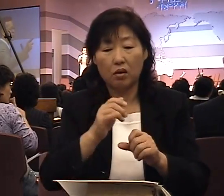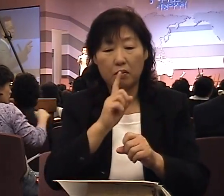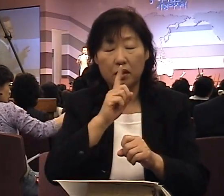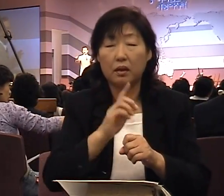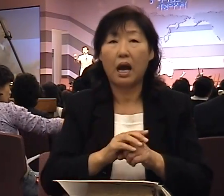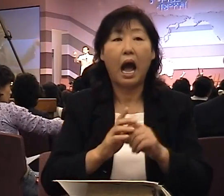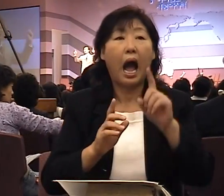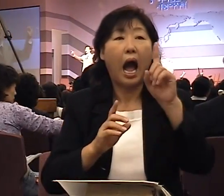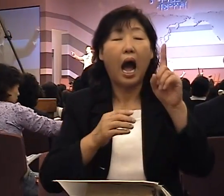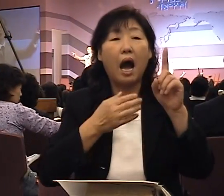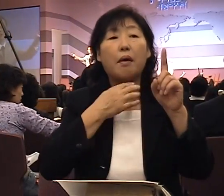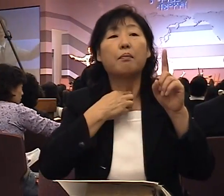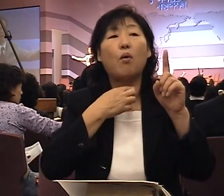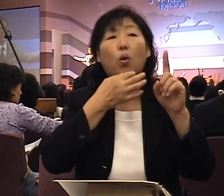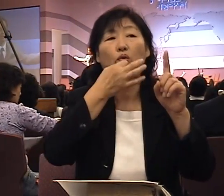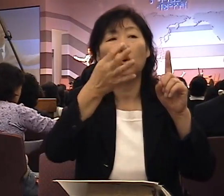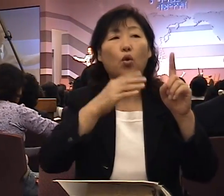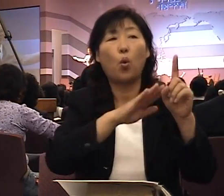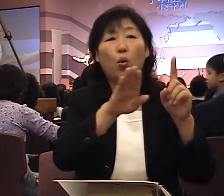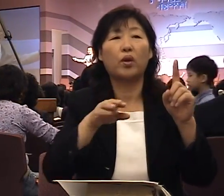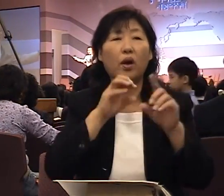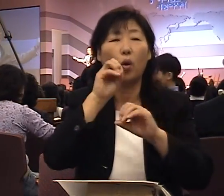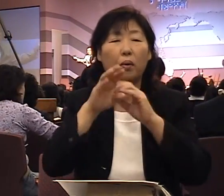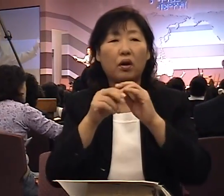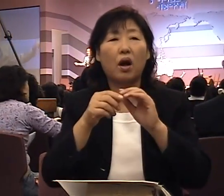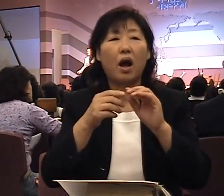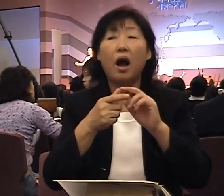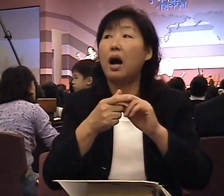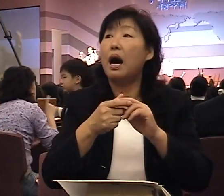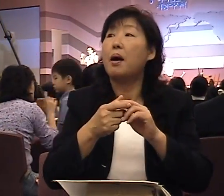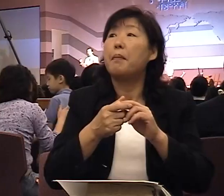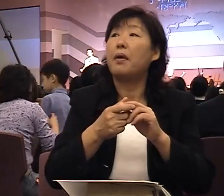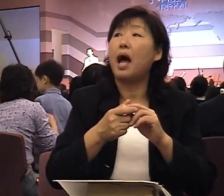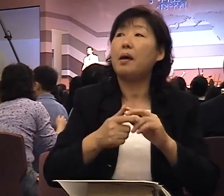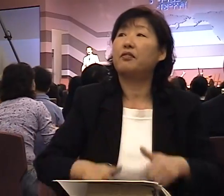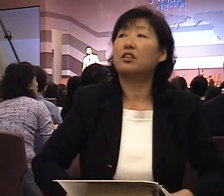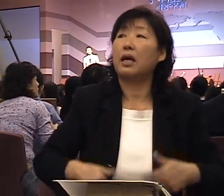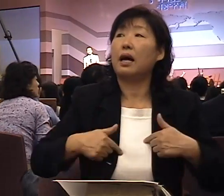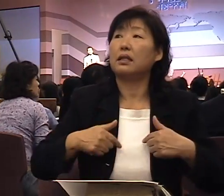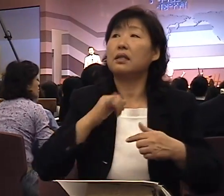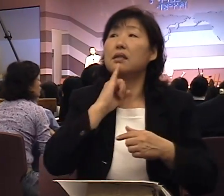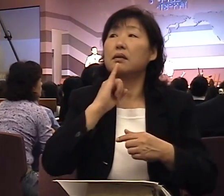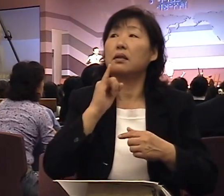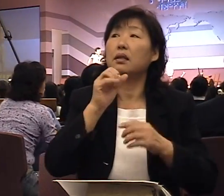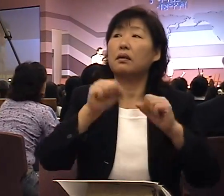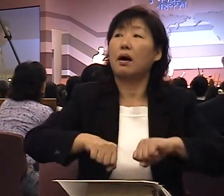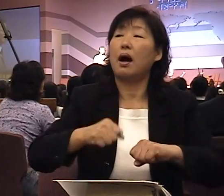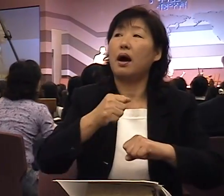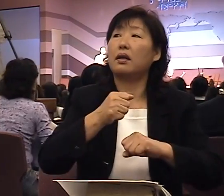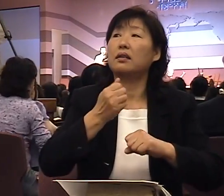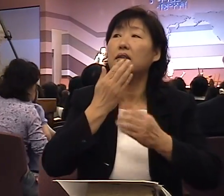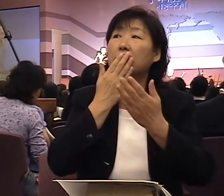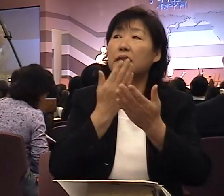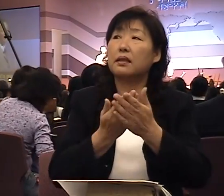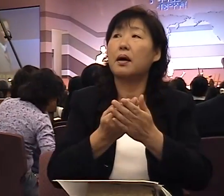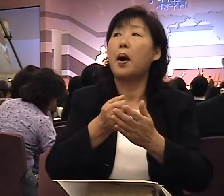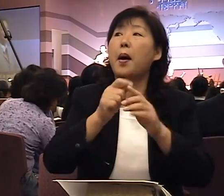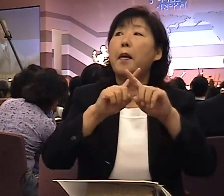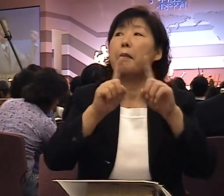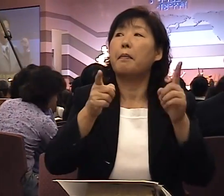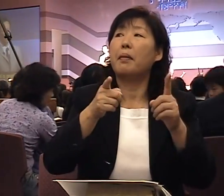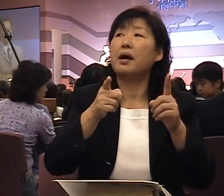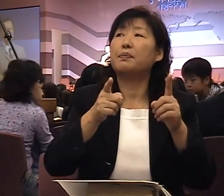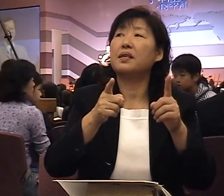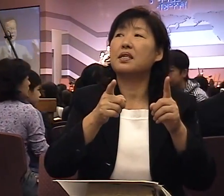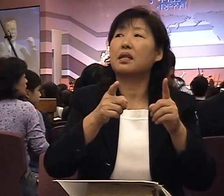한 목소리로 우리의 고백으로 같이 외쳐보겠습니다. 시작. Life is not good, but God is good. 한 번